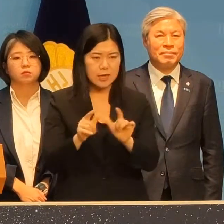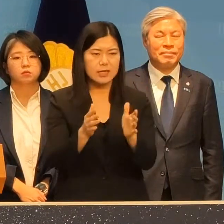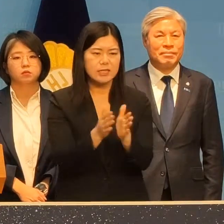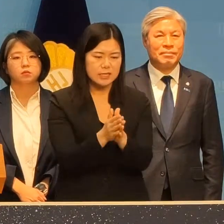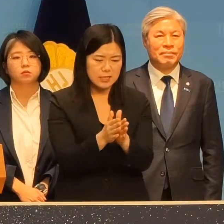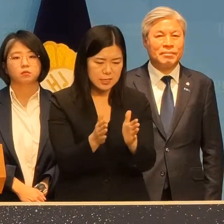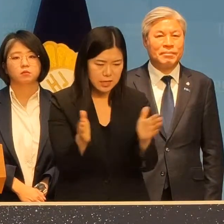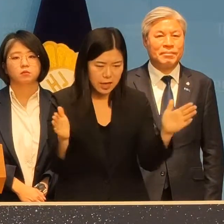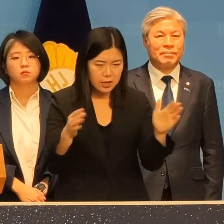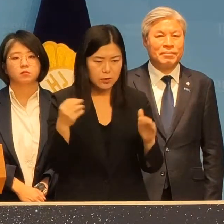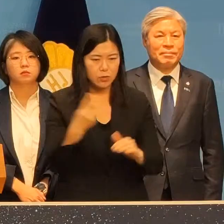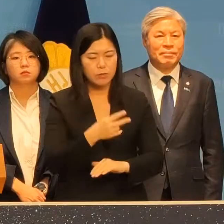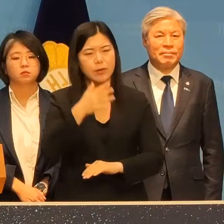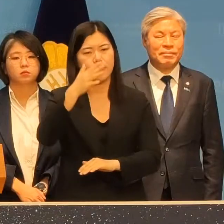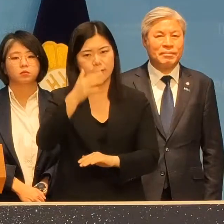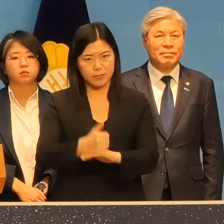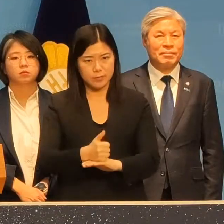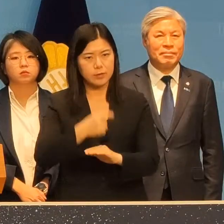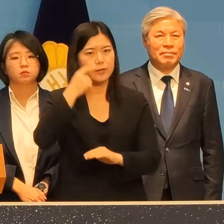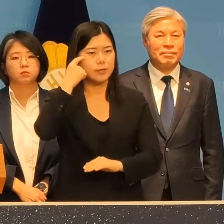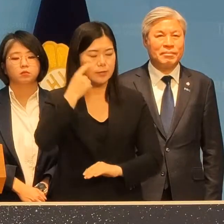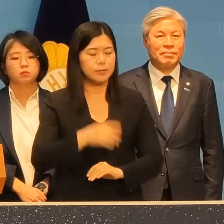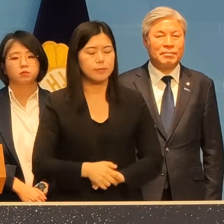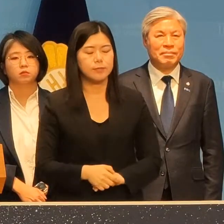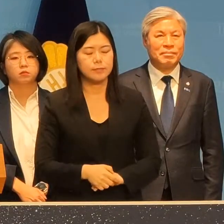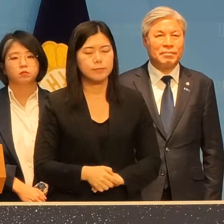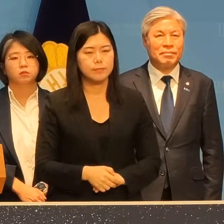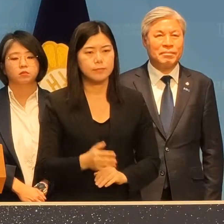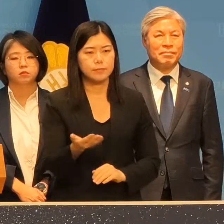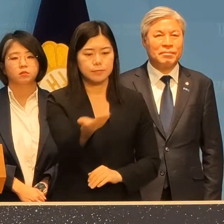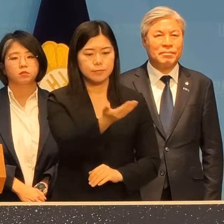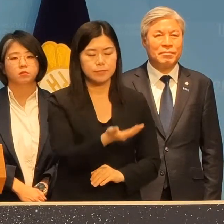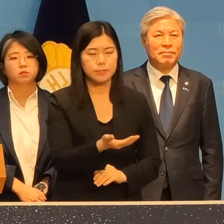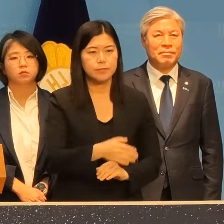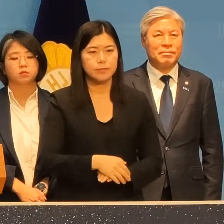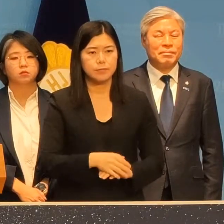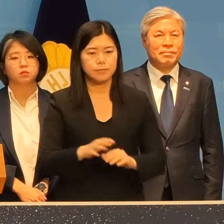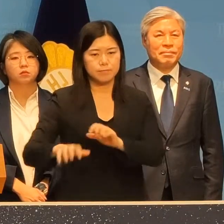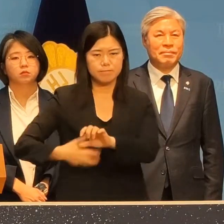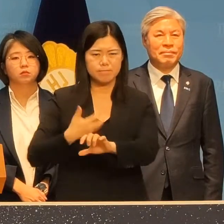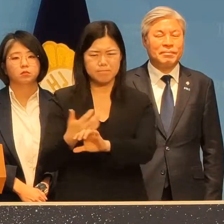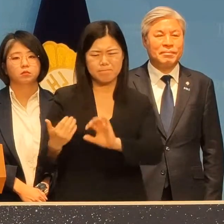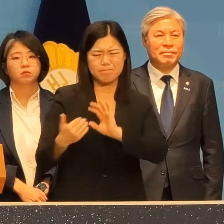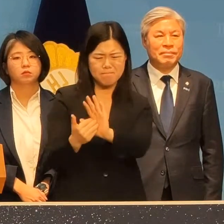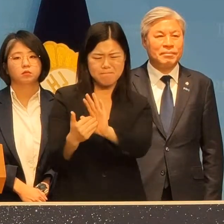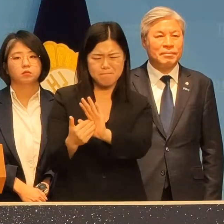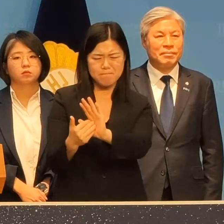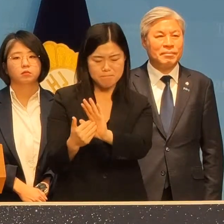끝이기 때문입니다. 국민 여러분, 내란을 막아선